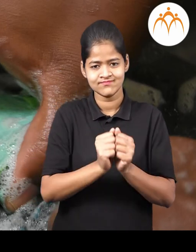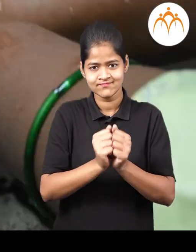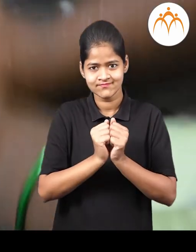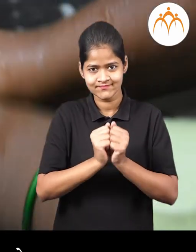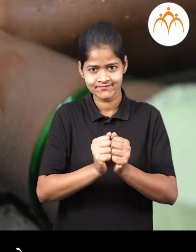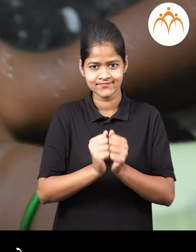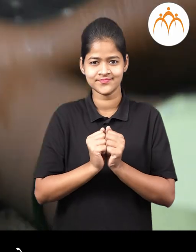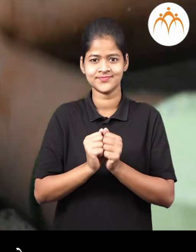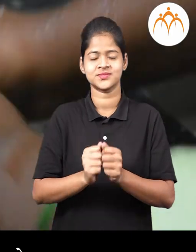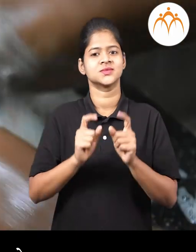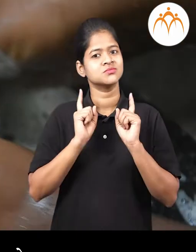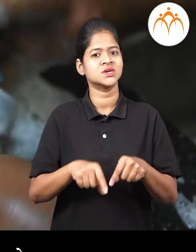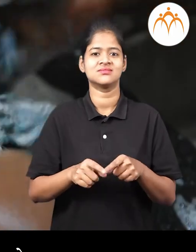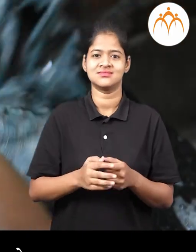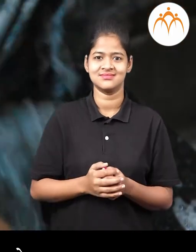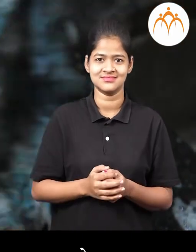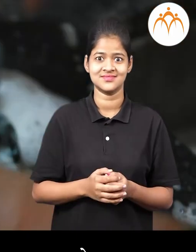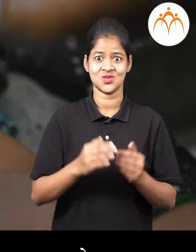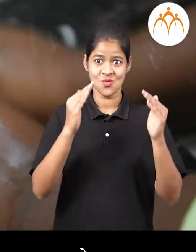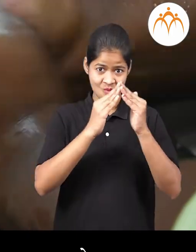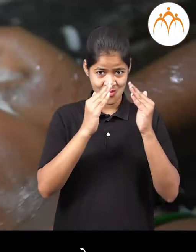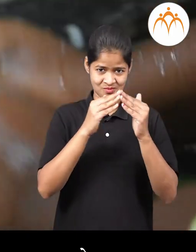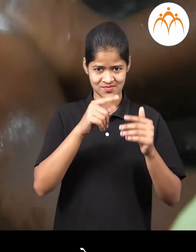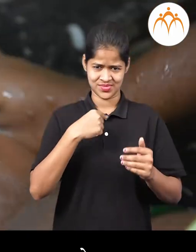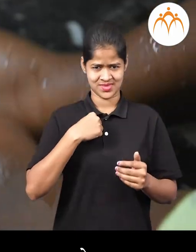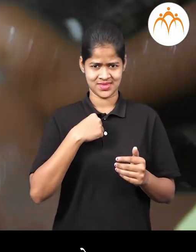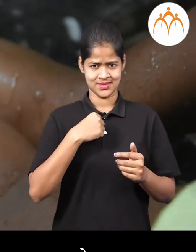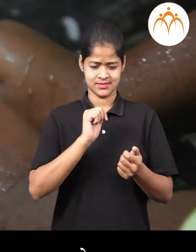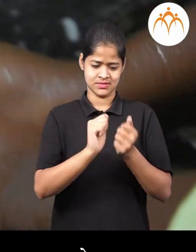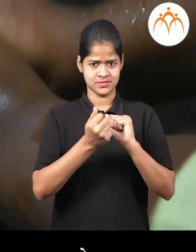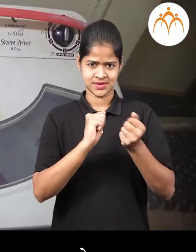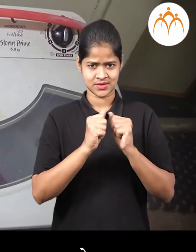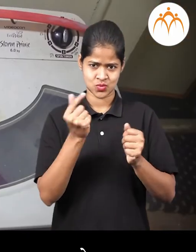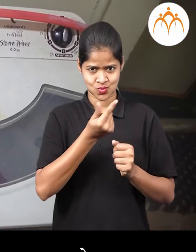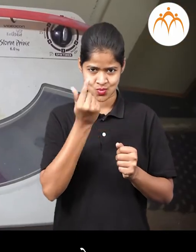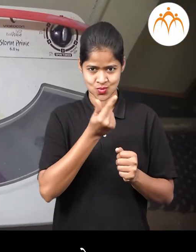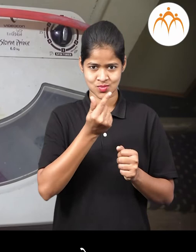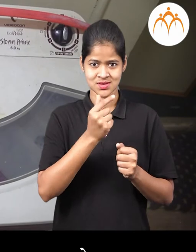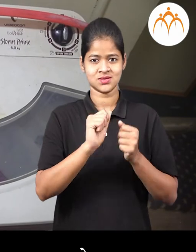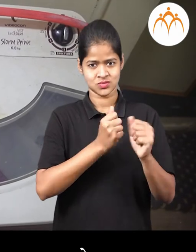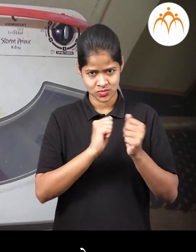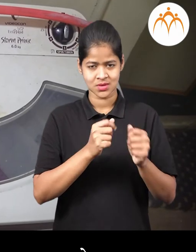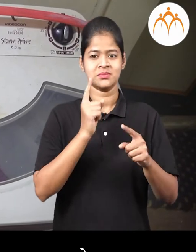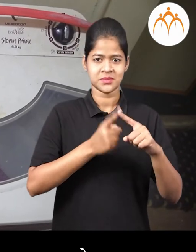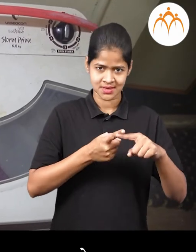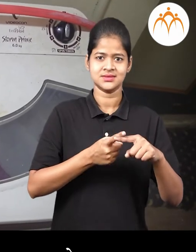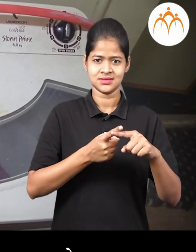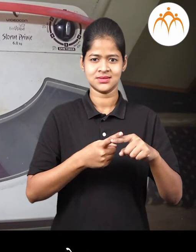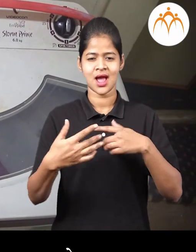आपन कपडे घरी धुतो त्या सथी हाताचा किम्मा यंत्राचा वापर करतो